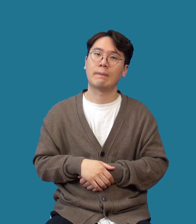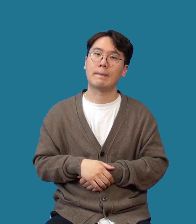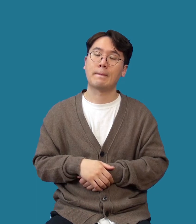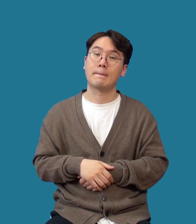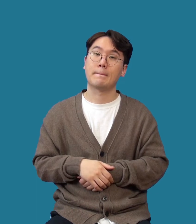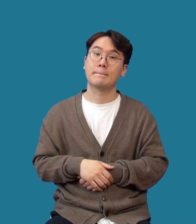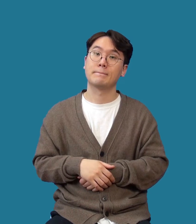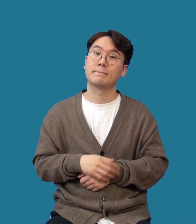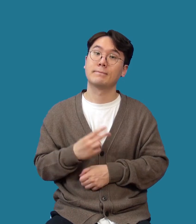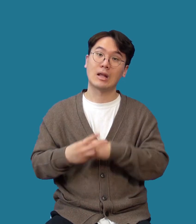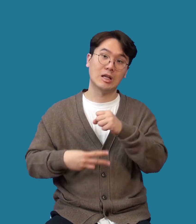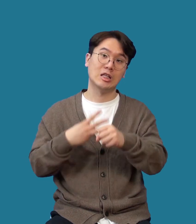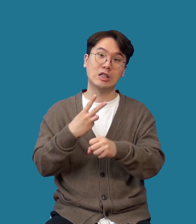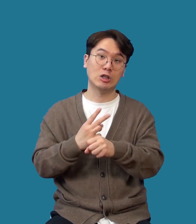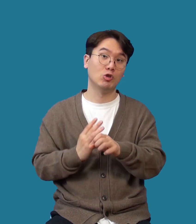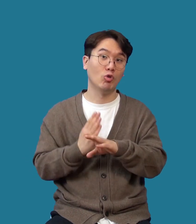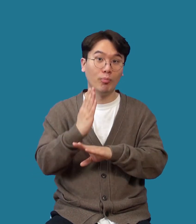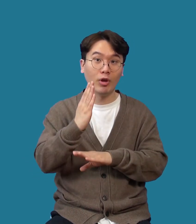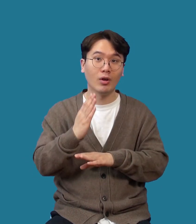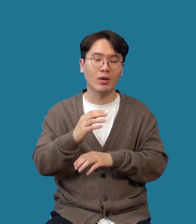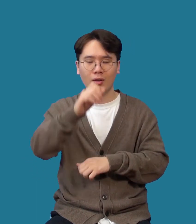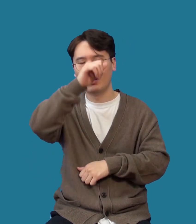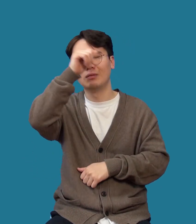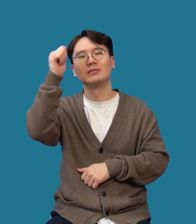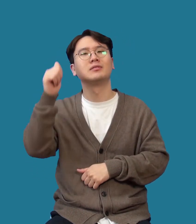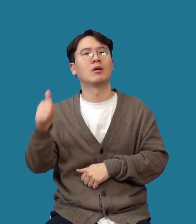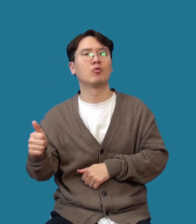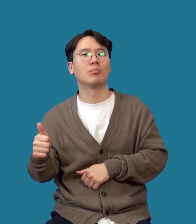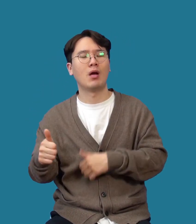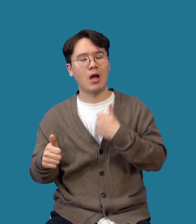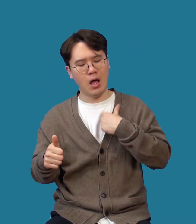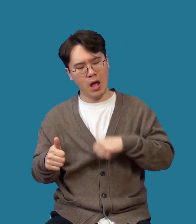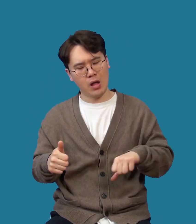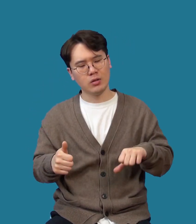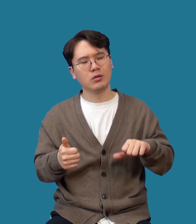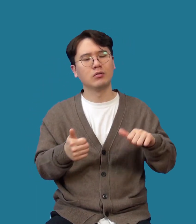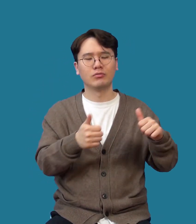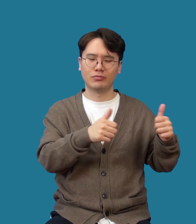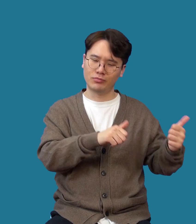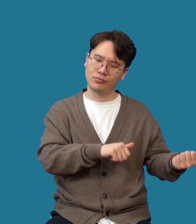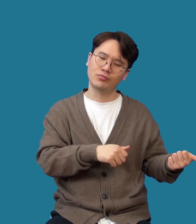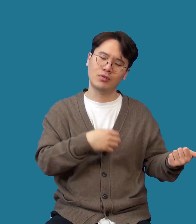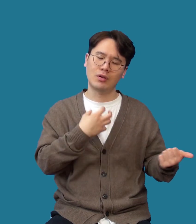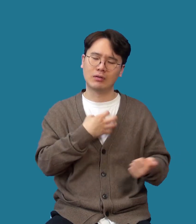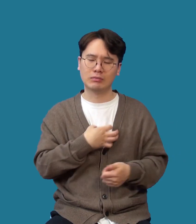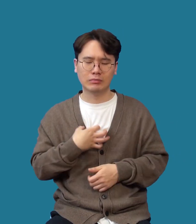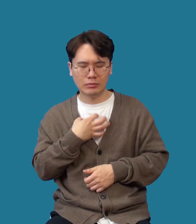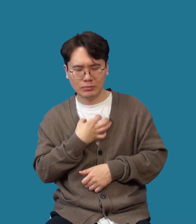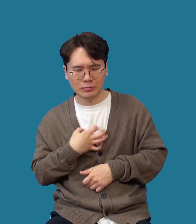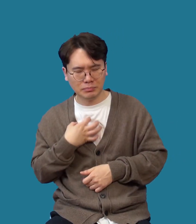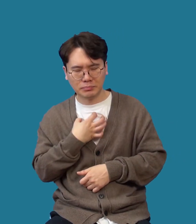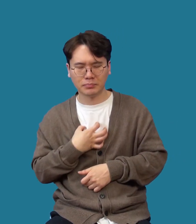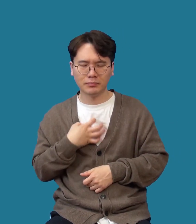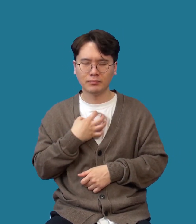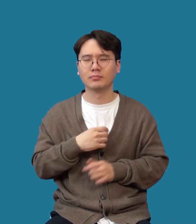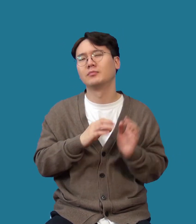2년 넘게 그 장로님은 아들을 잃은 슬픔과 절망 가운데서 헤어나오지를 못했습니다.